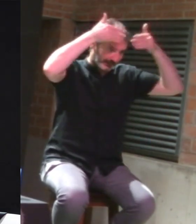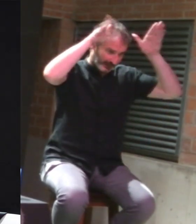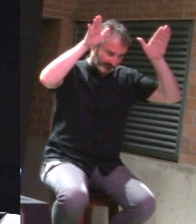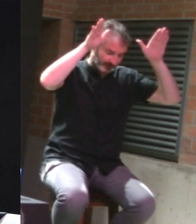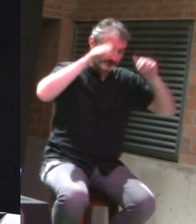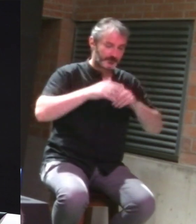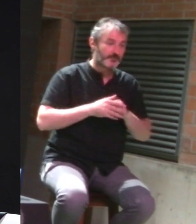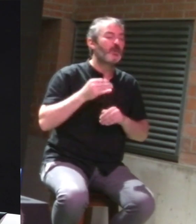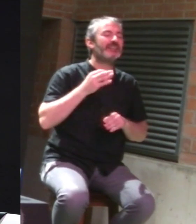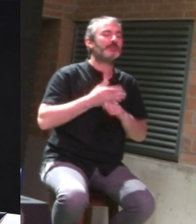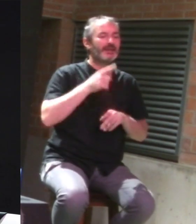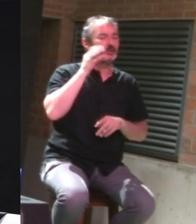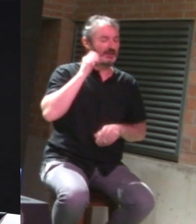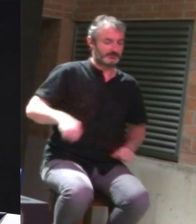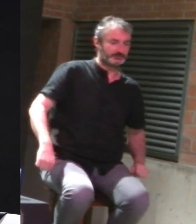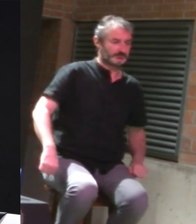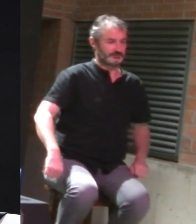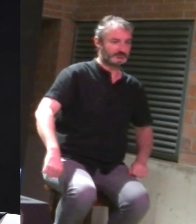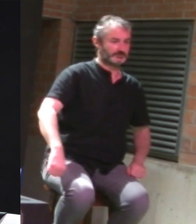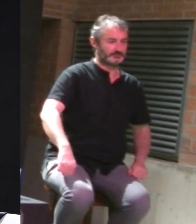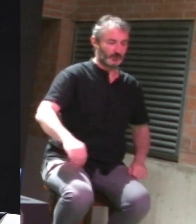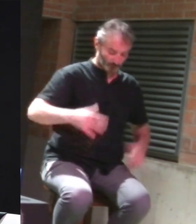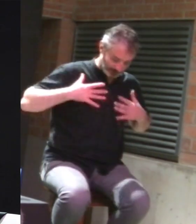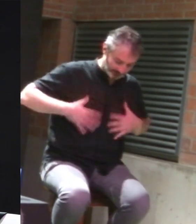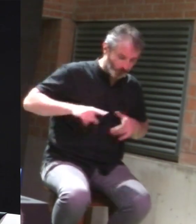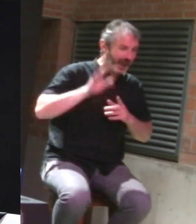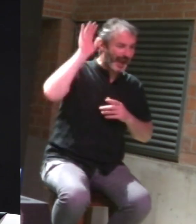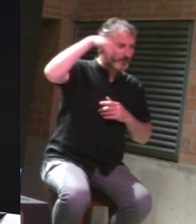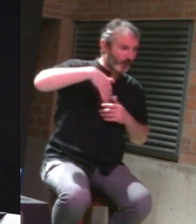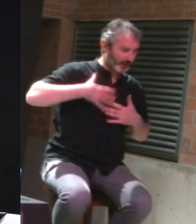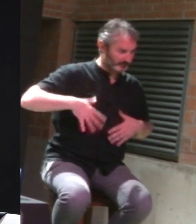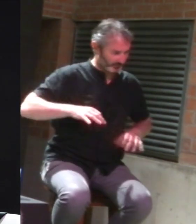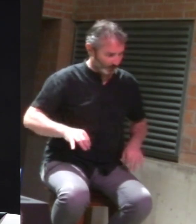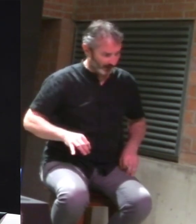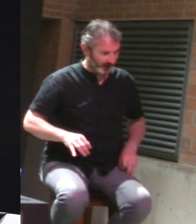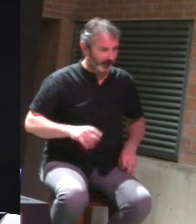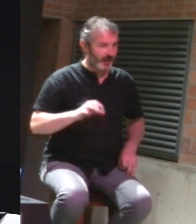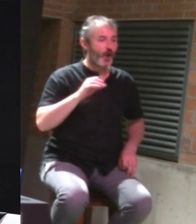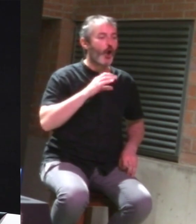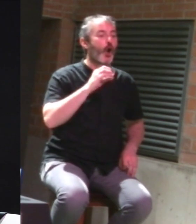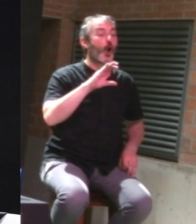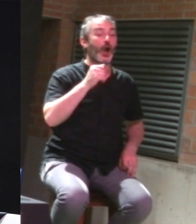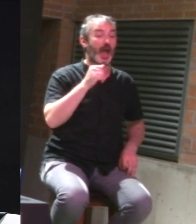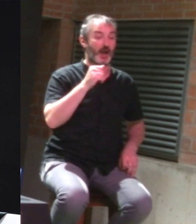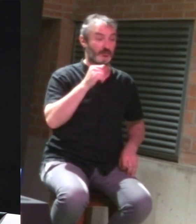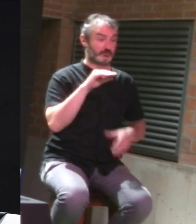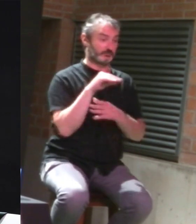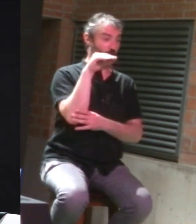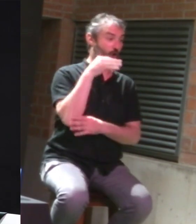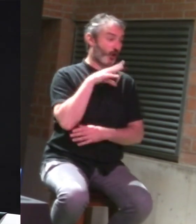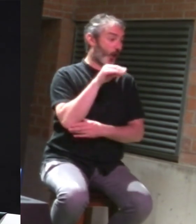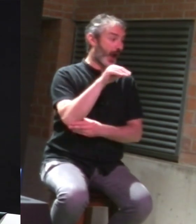de la manifestació? Els nens i les nenes. Algunes nenes vestides de república, porten una oca republicana, que era un gran emblema